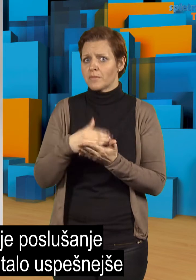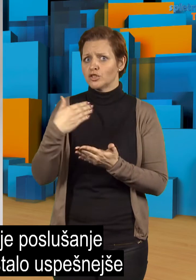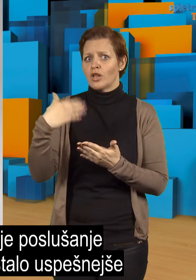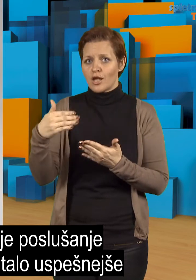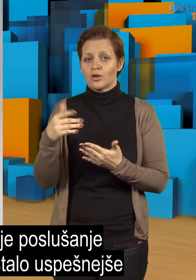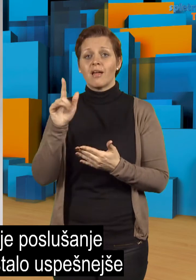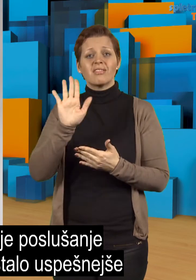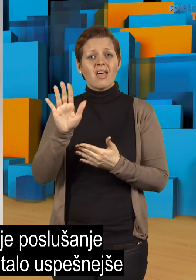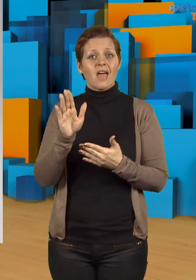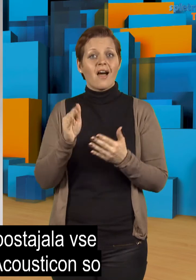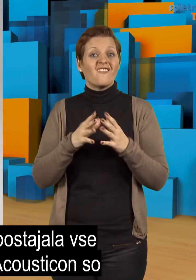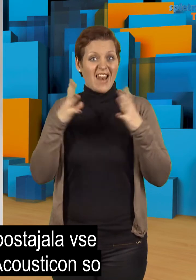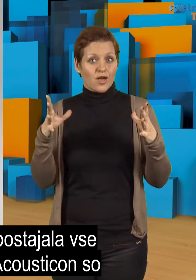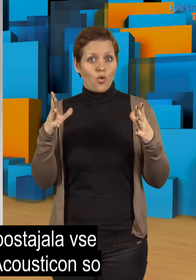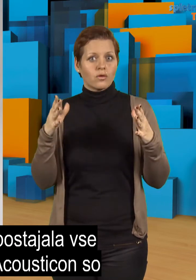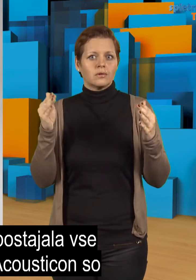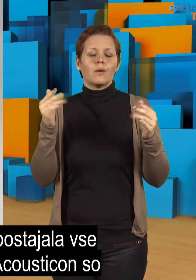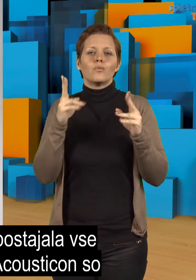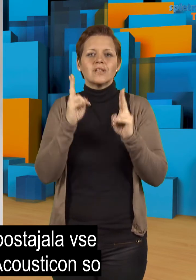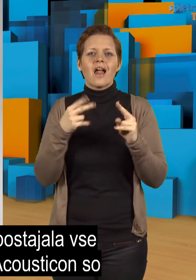njena velikost je postala vse manjša.